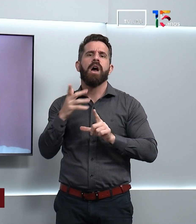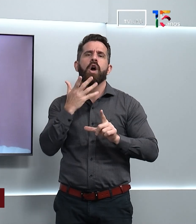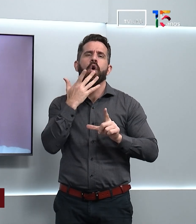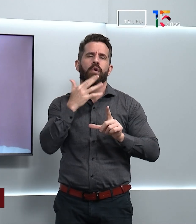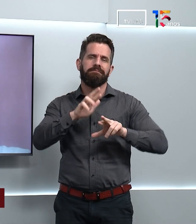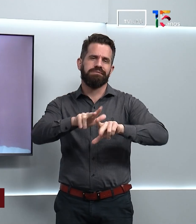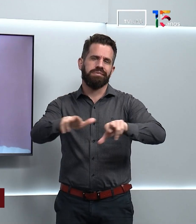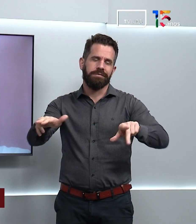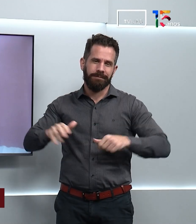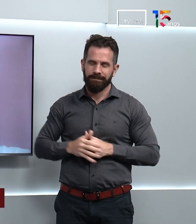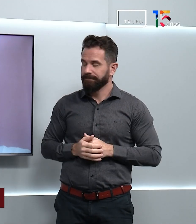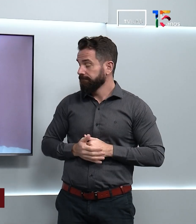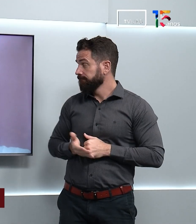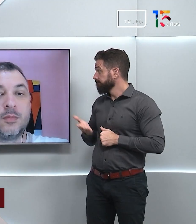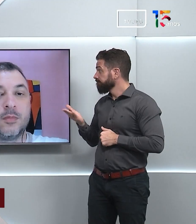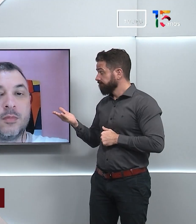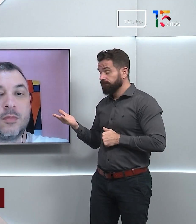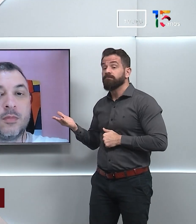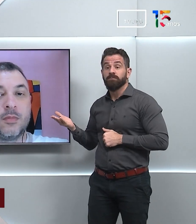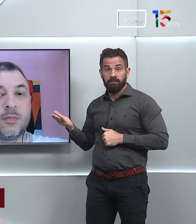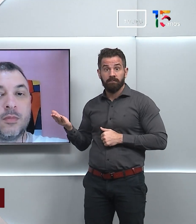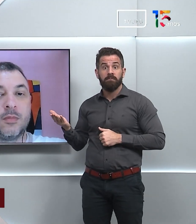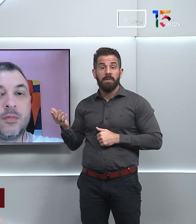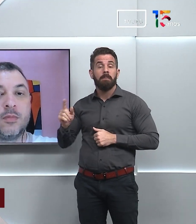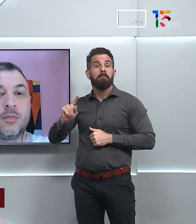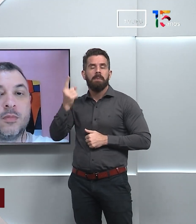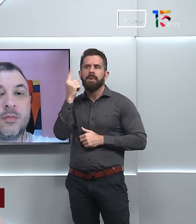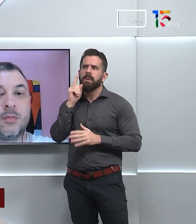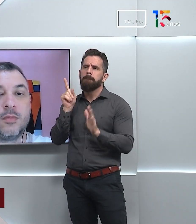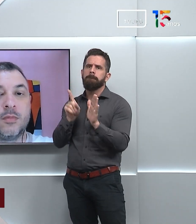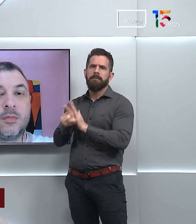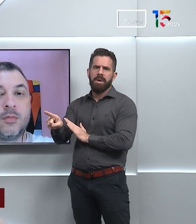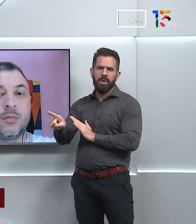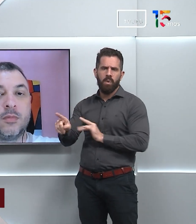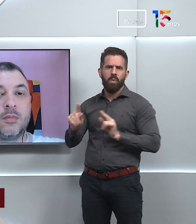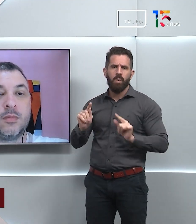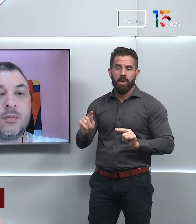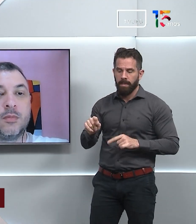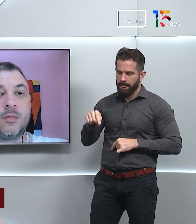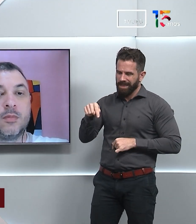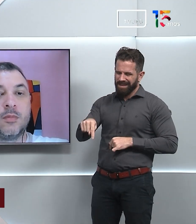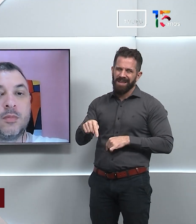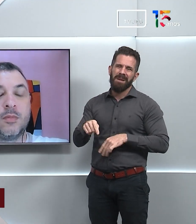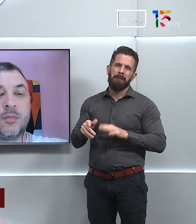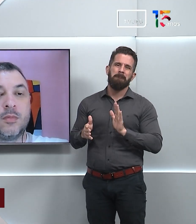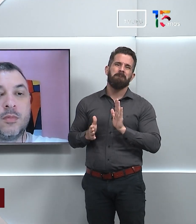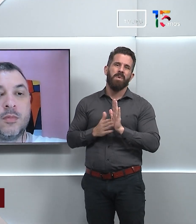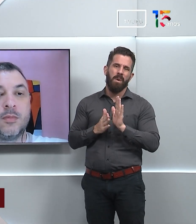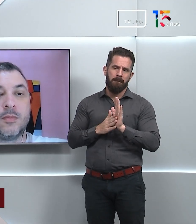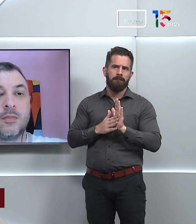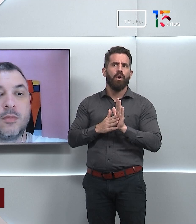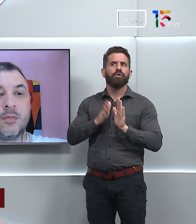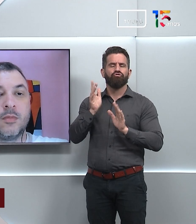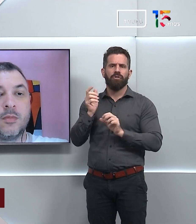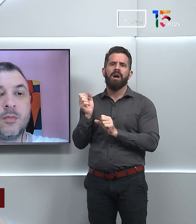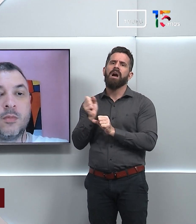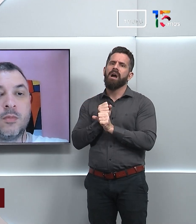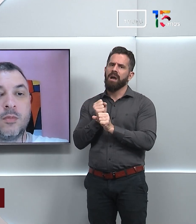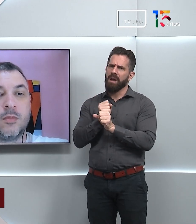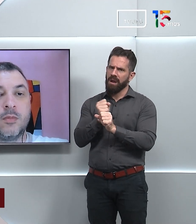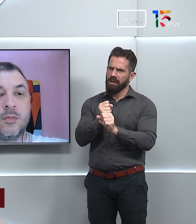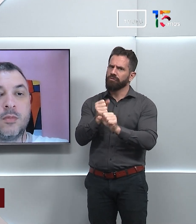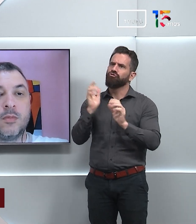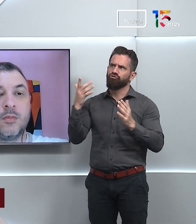professor Frederico, para a gente começar, é importante falar que essa é uma política que vem sendo desenvolvida há muitos anos, gerou